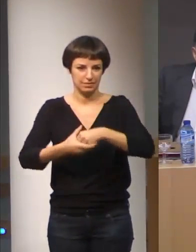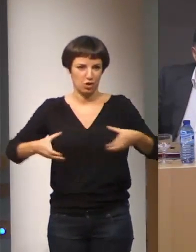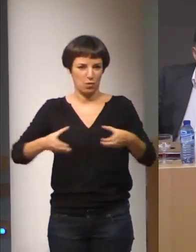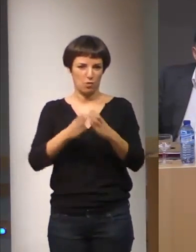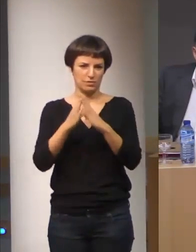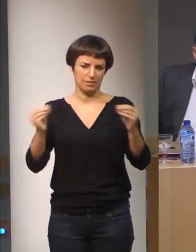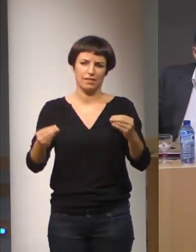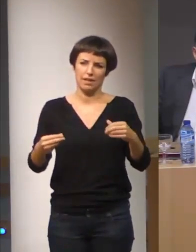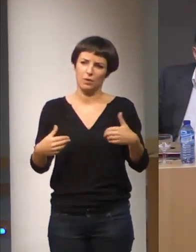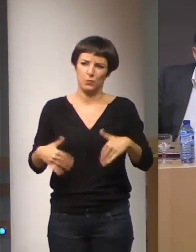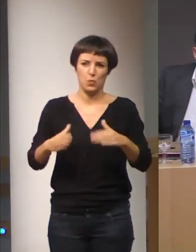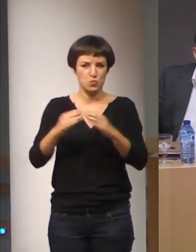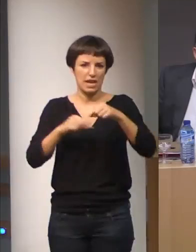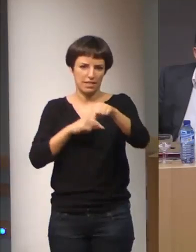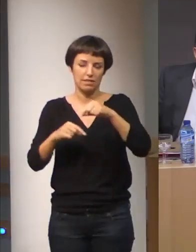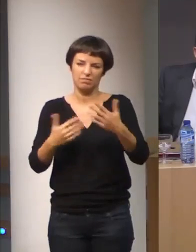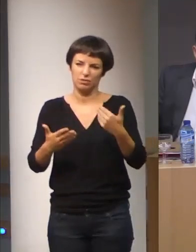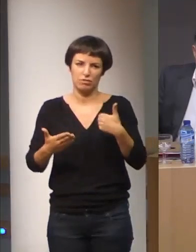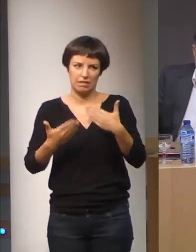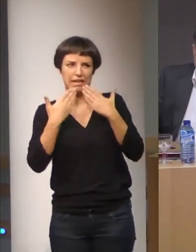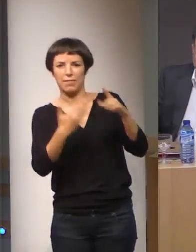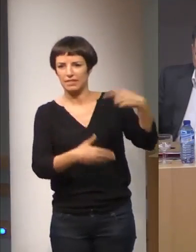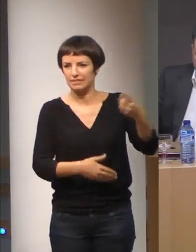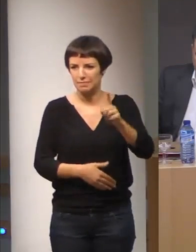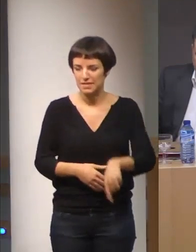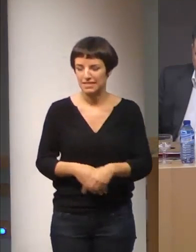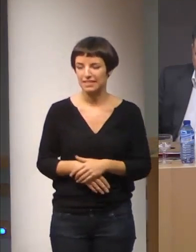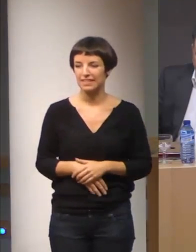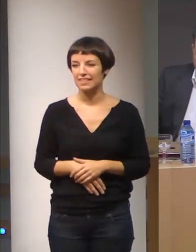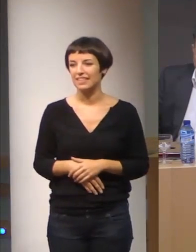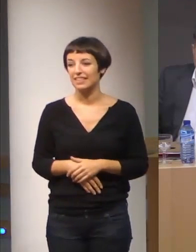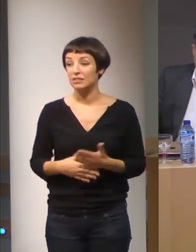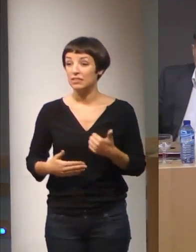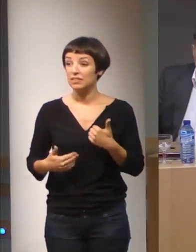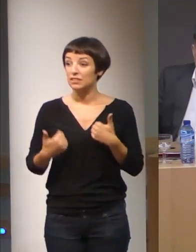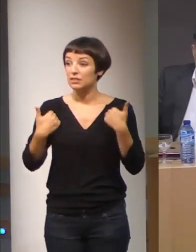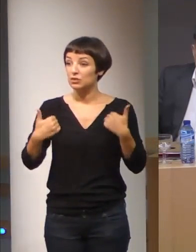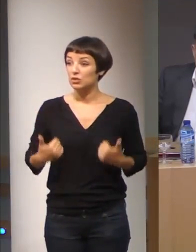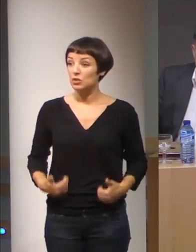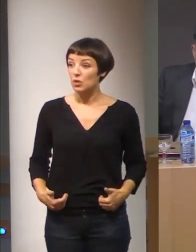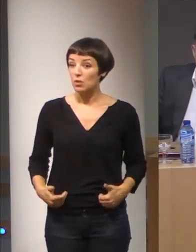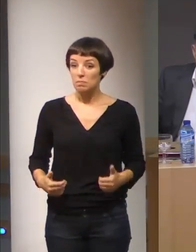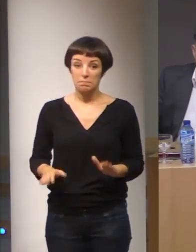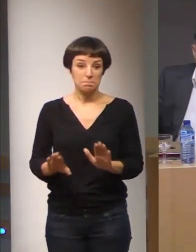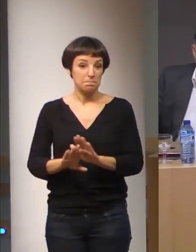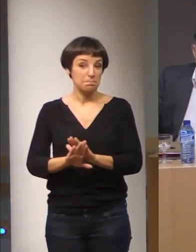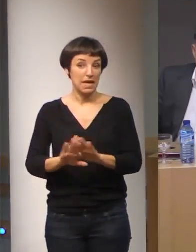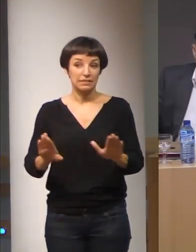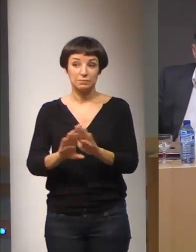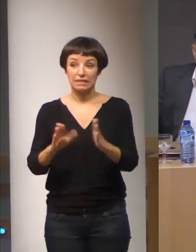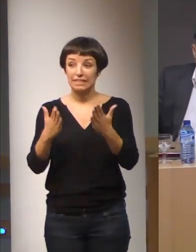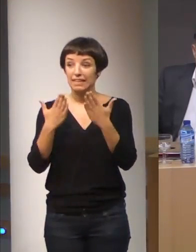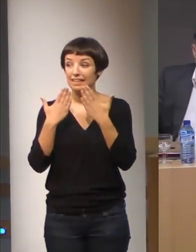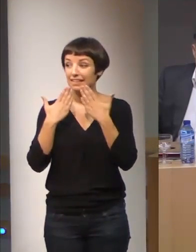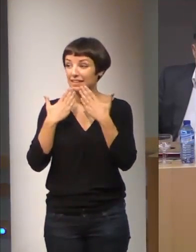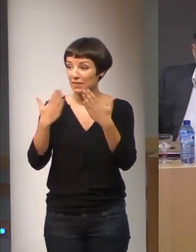Universitaria del de la unz así que por mi parte nada más daros las gracias